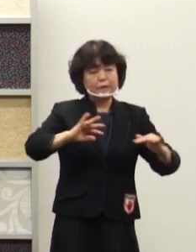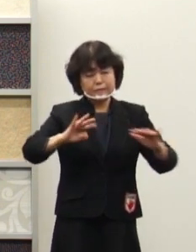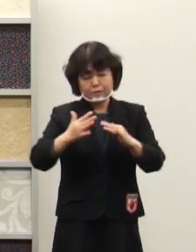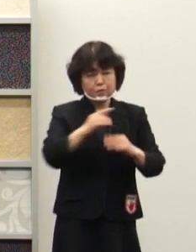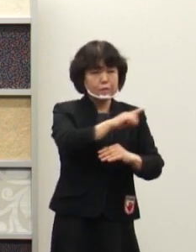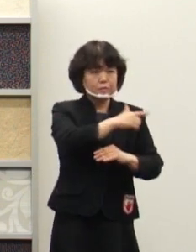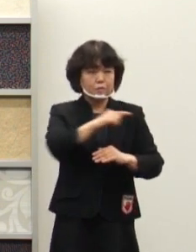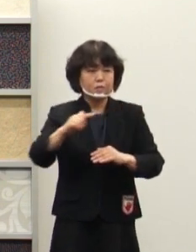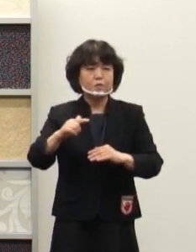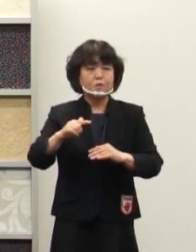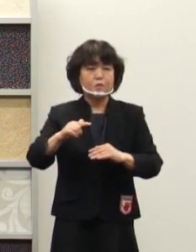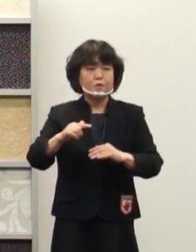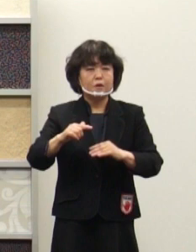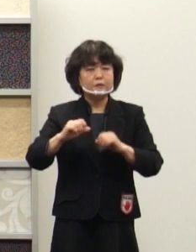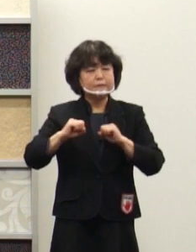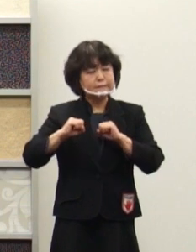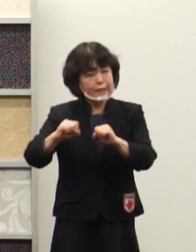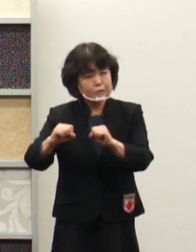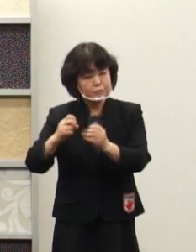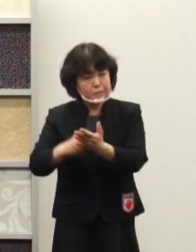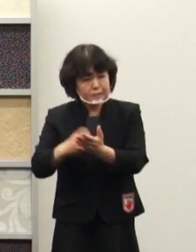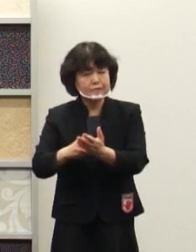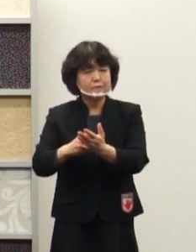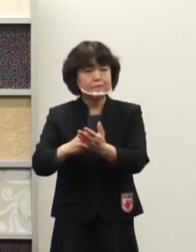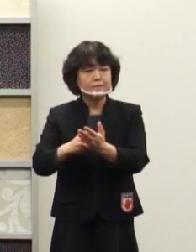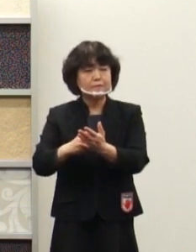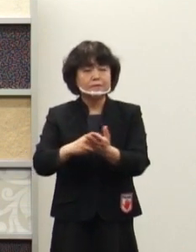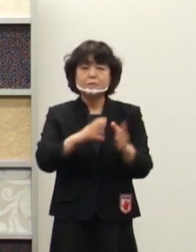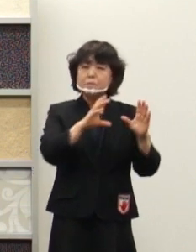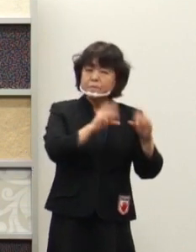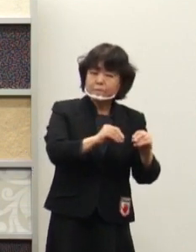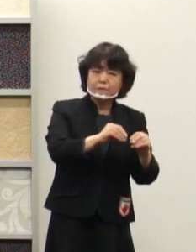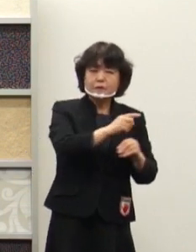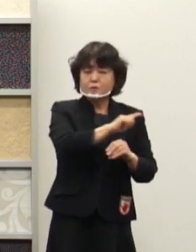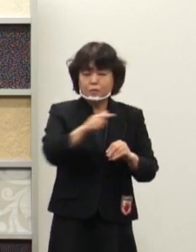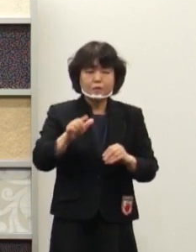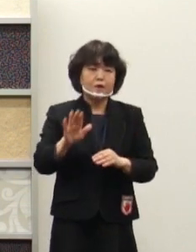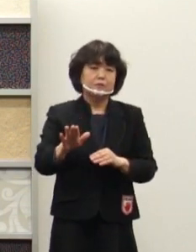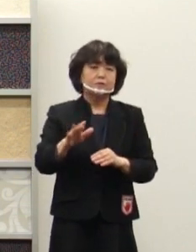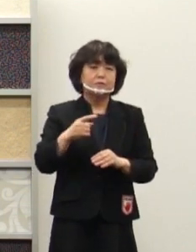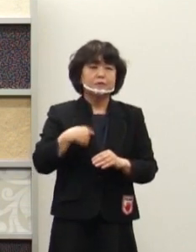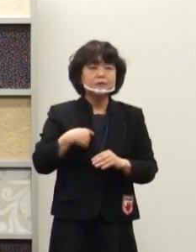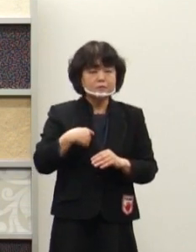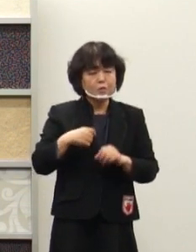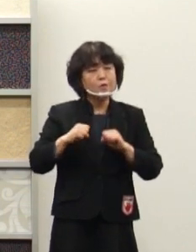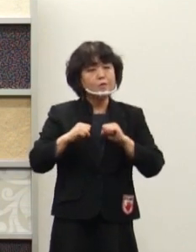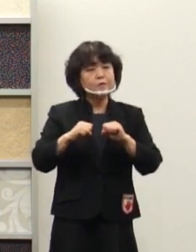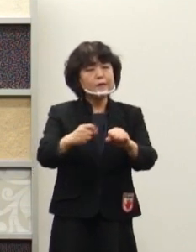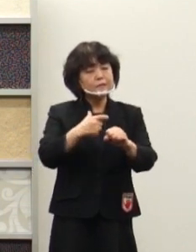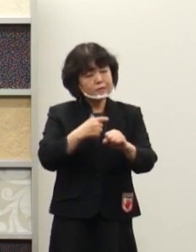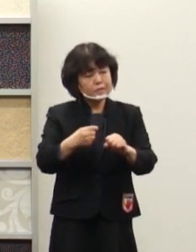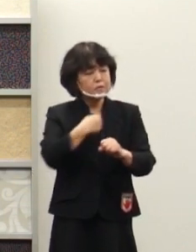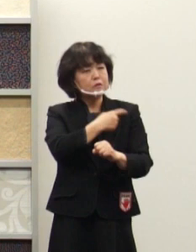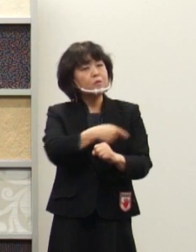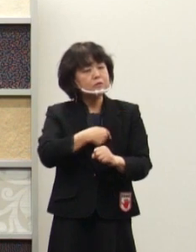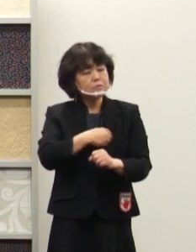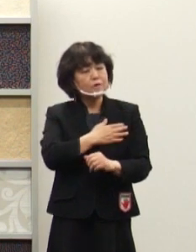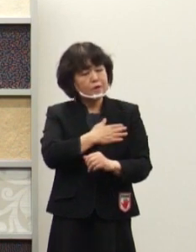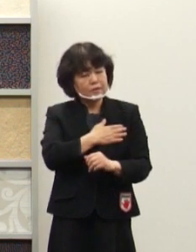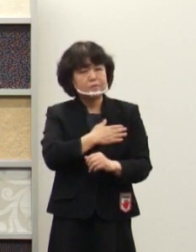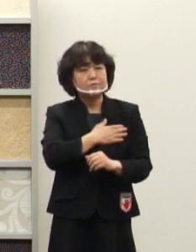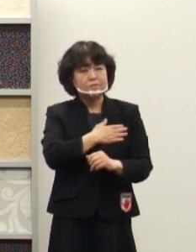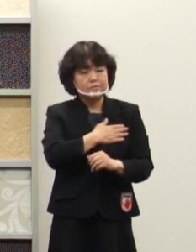言ってもやっぱりやるべきだという議論もあろうと思いますし、私も個人的にはそういう心情もないわけでもないわけでもあります